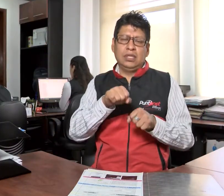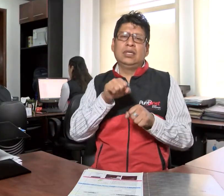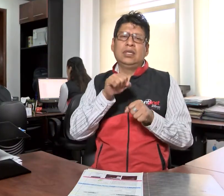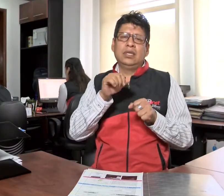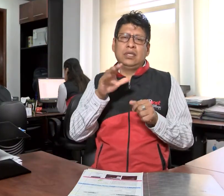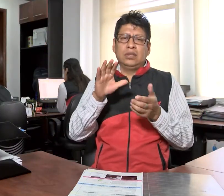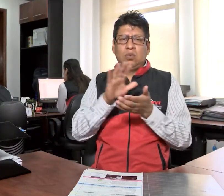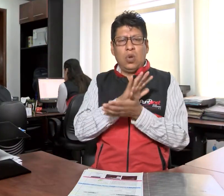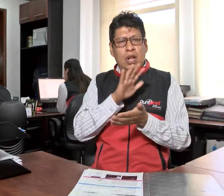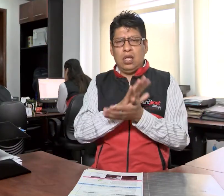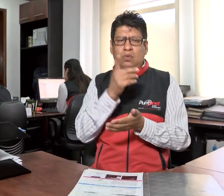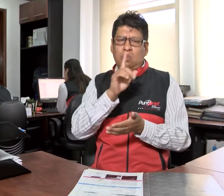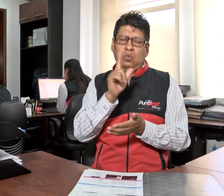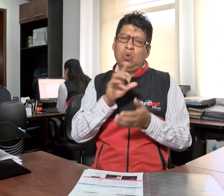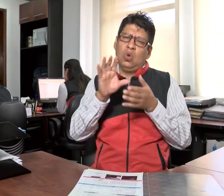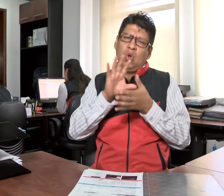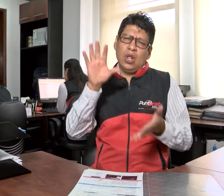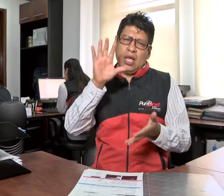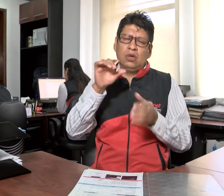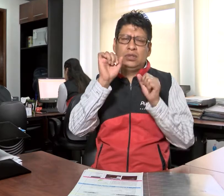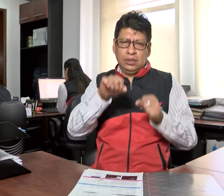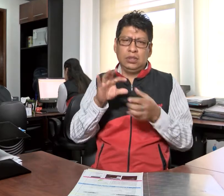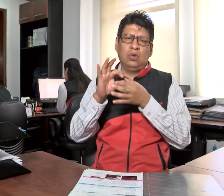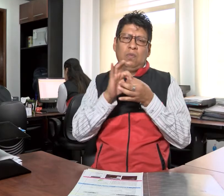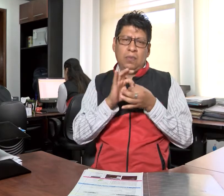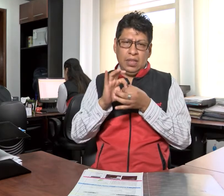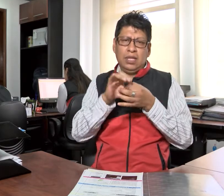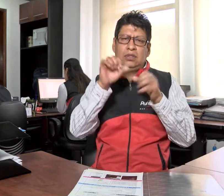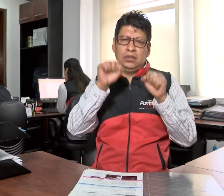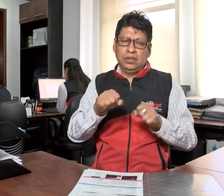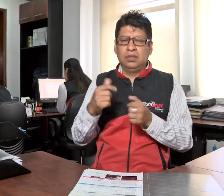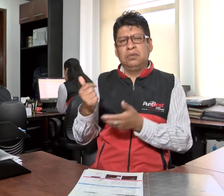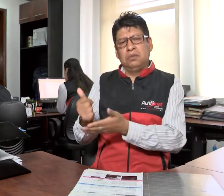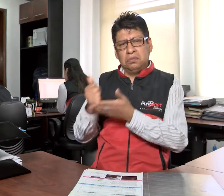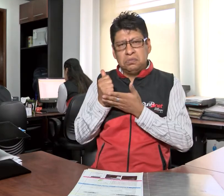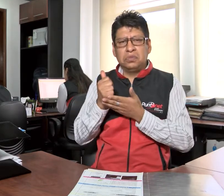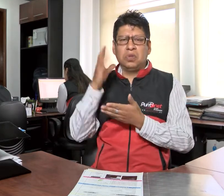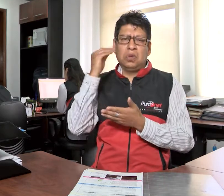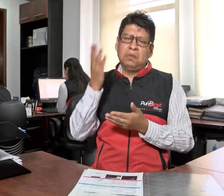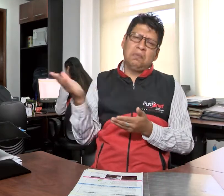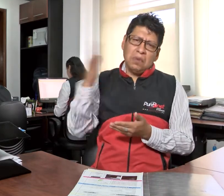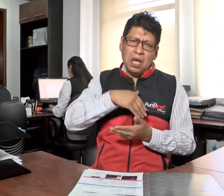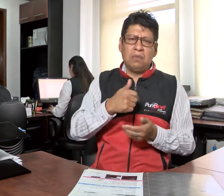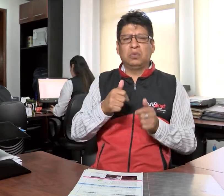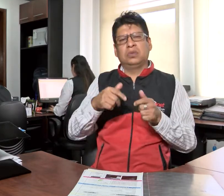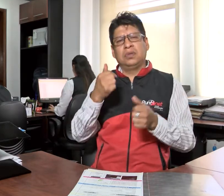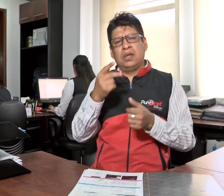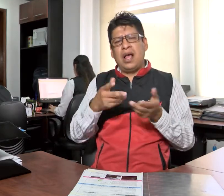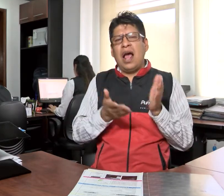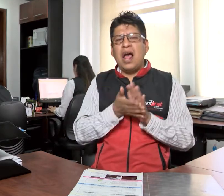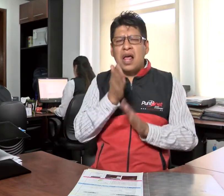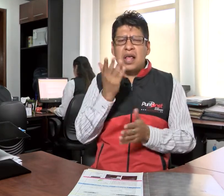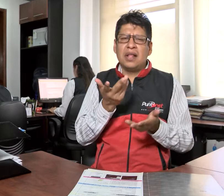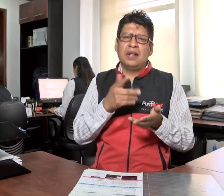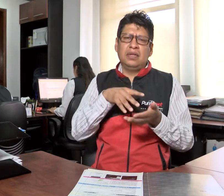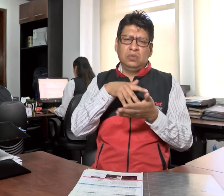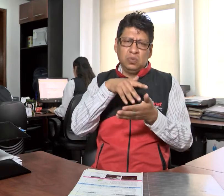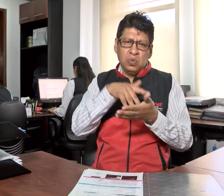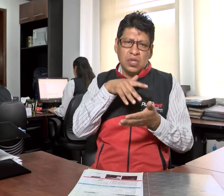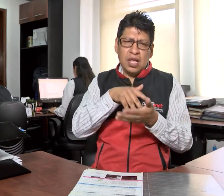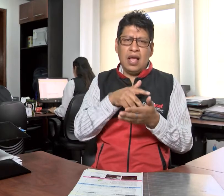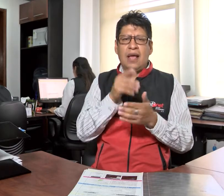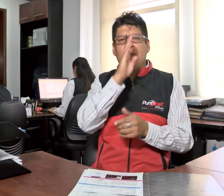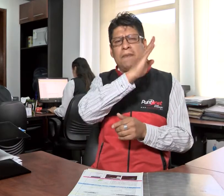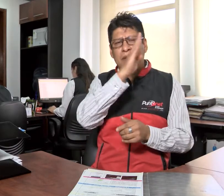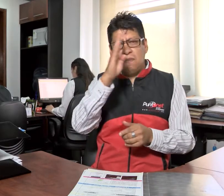por parte de mis compañeros del colegio así recibí su ayuda con mis compañeros de escuela fui algo diferente se